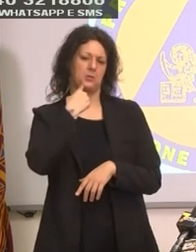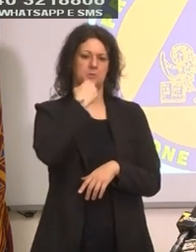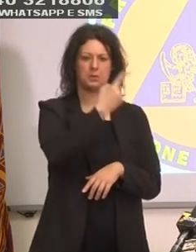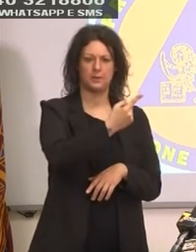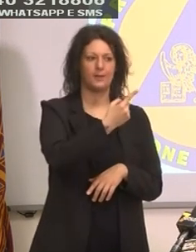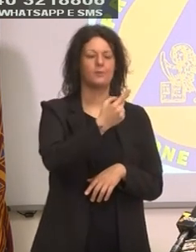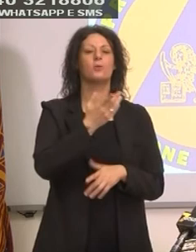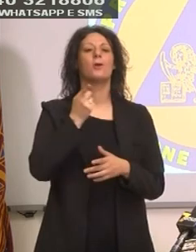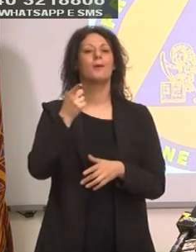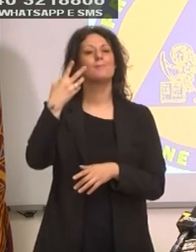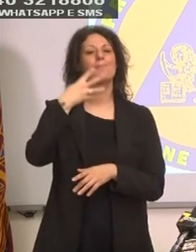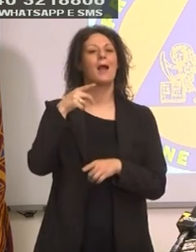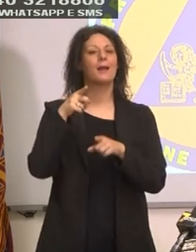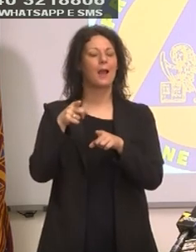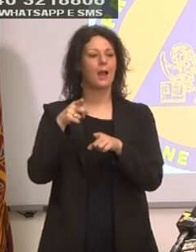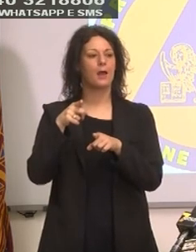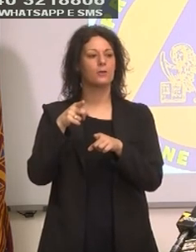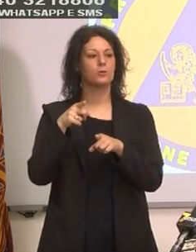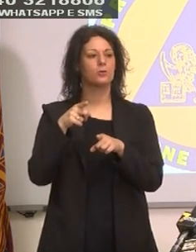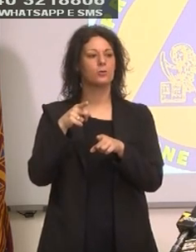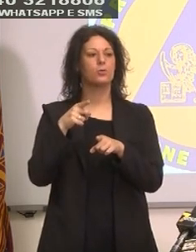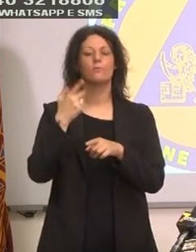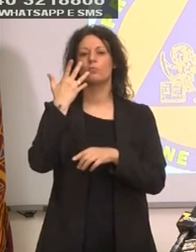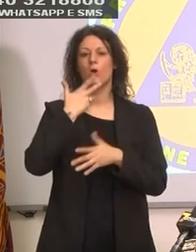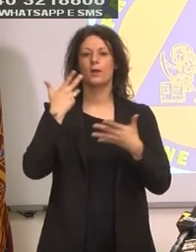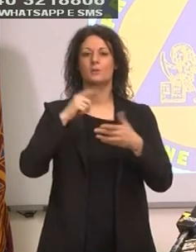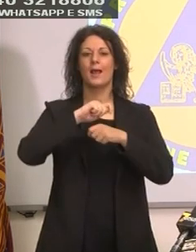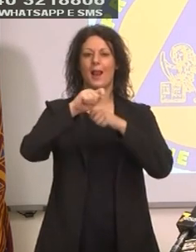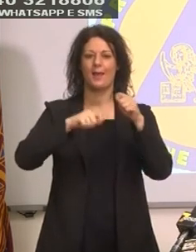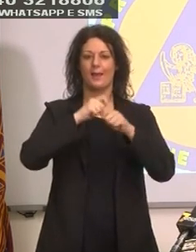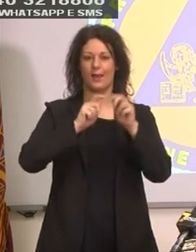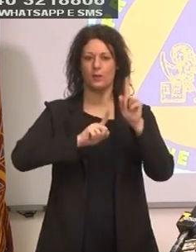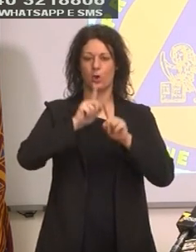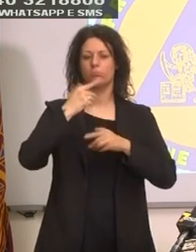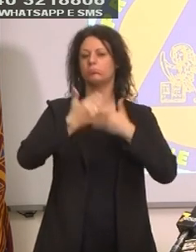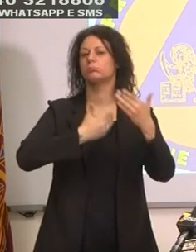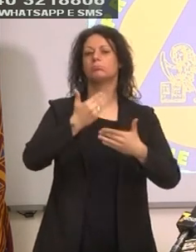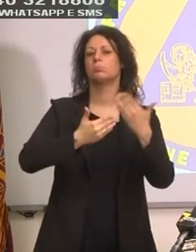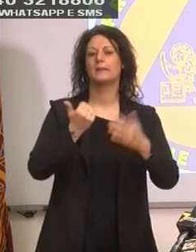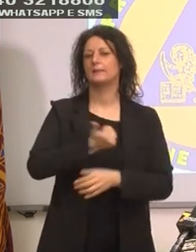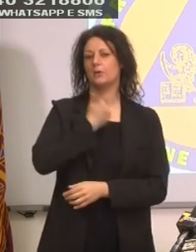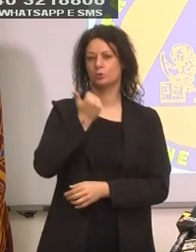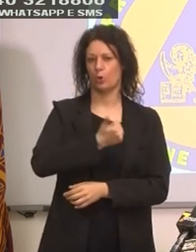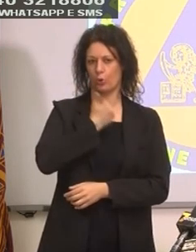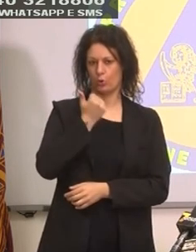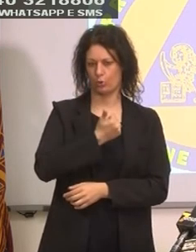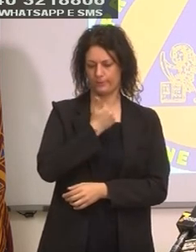lui sarebbe favorevole a che la Lega corresse da sola. E, come